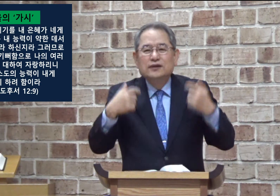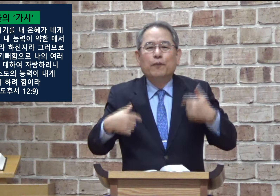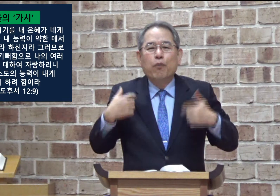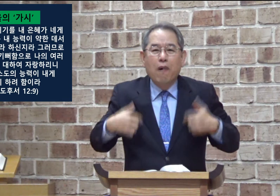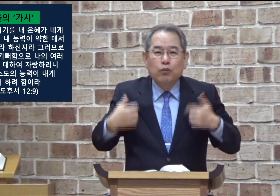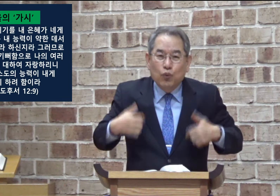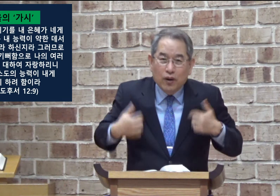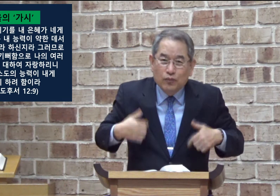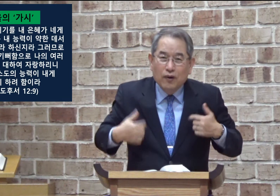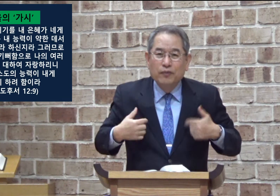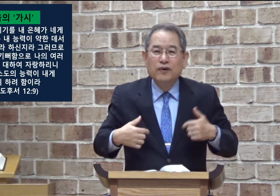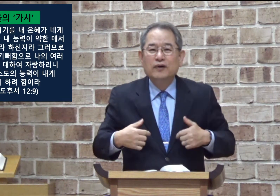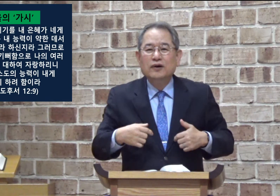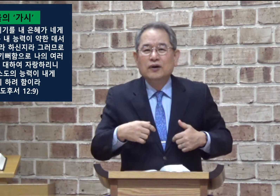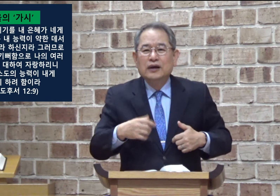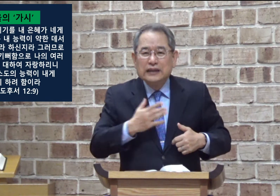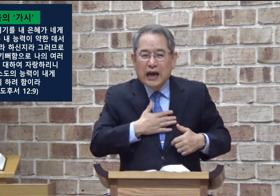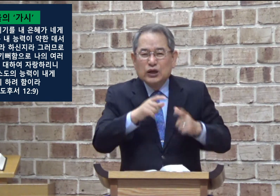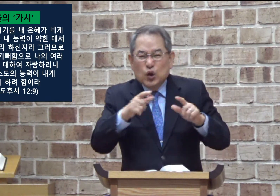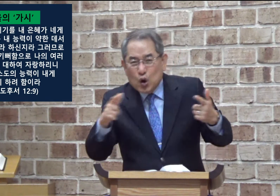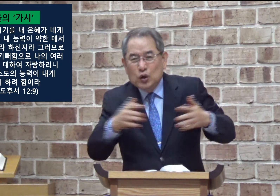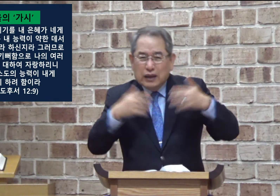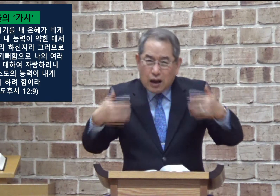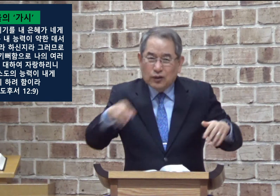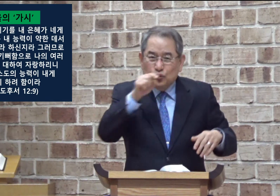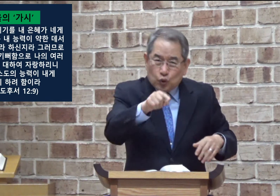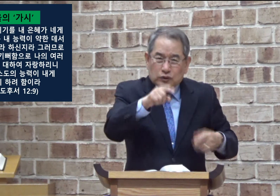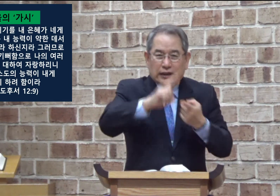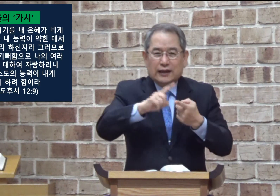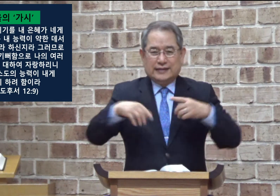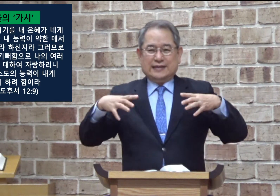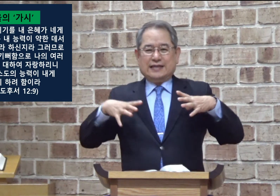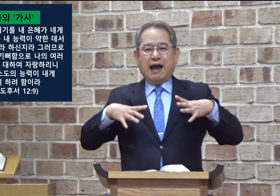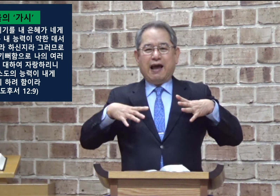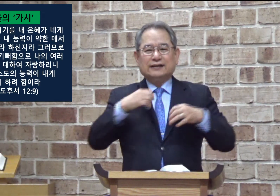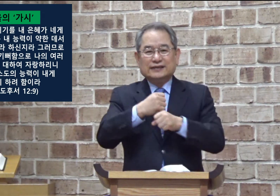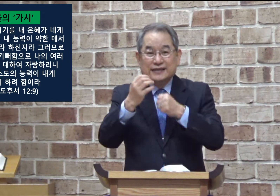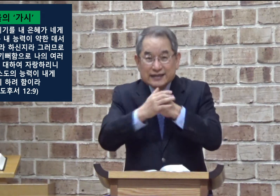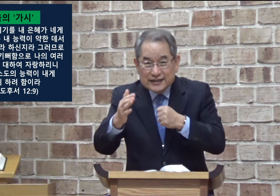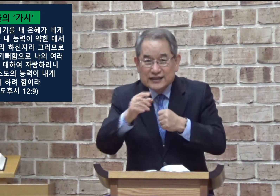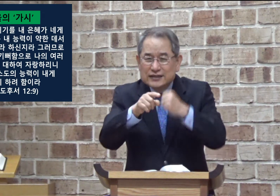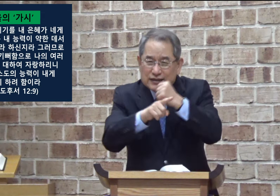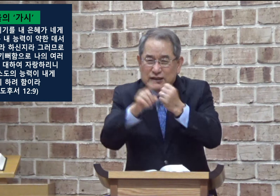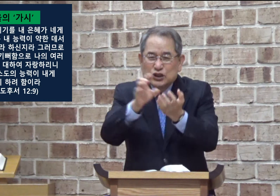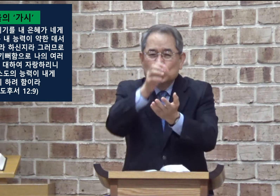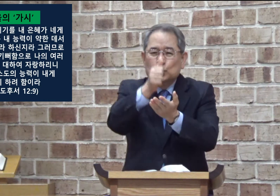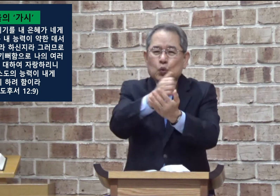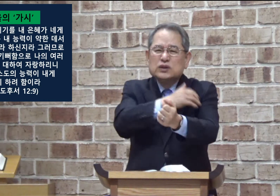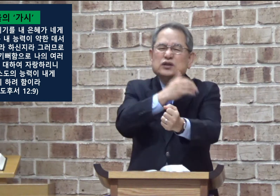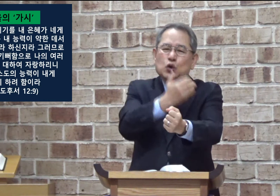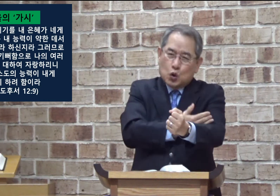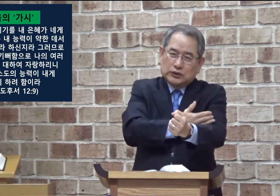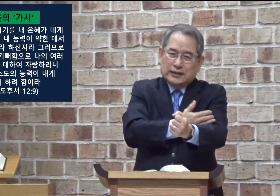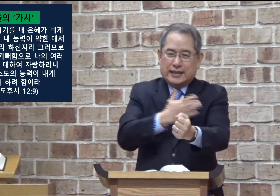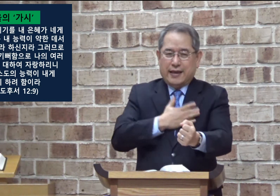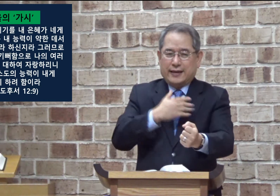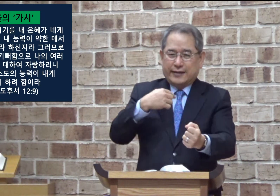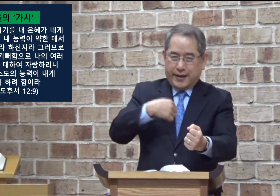하신지라. 그러므로 도리어 크게 기뻐함으로 나의 여러 약한 것들에 대하여 자랑하리니